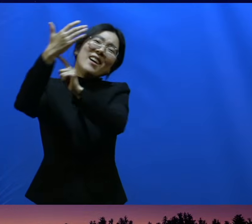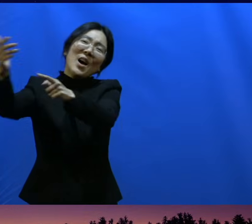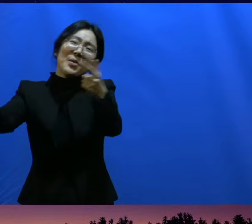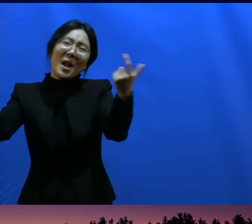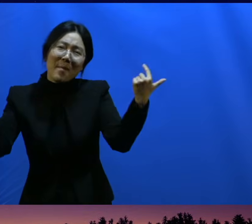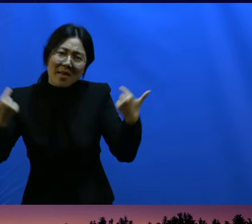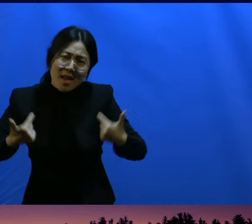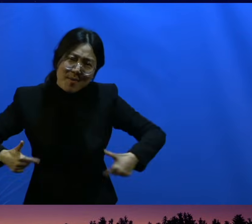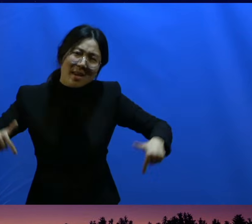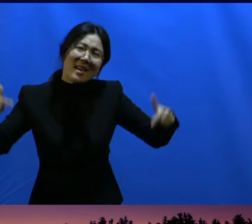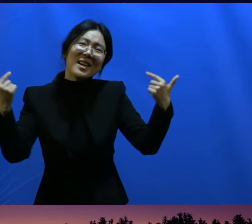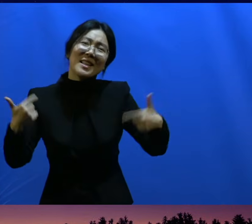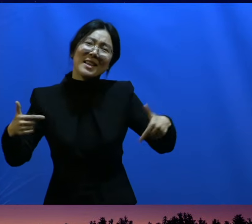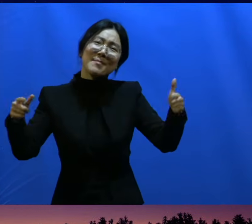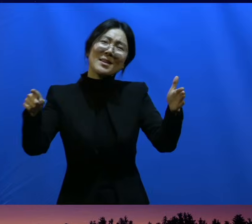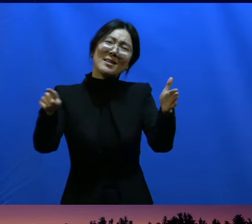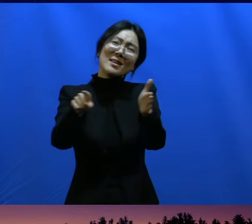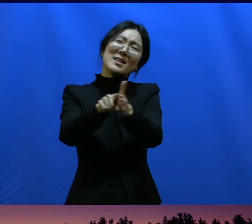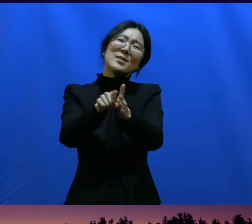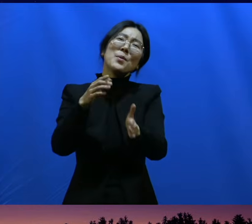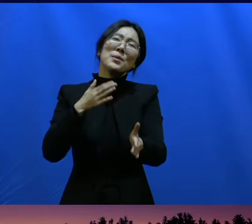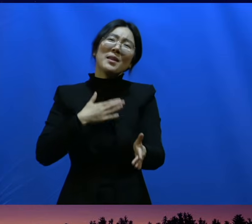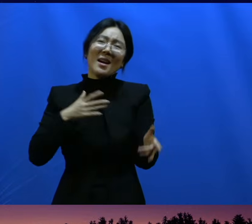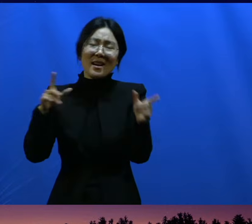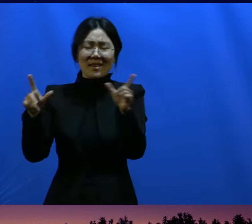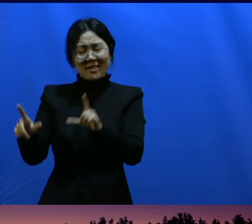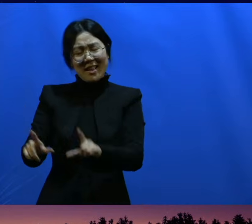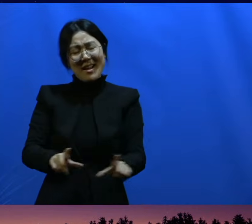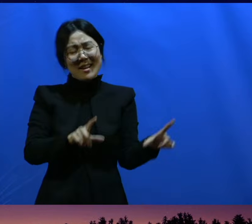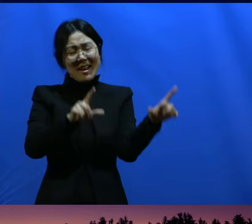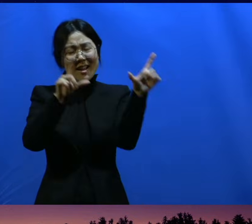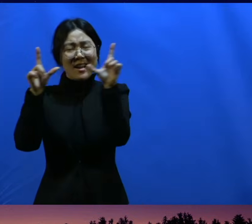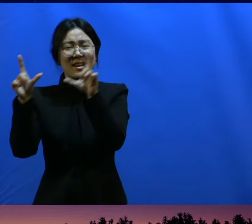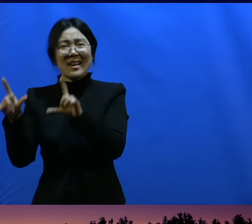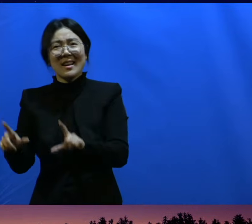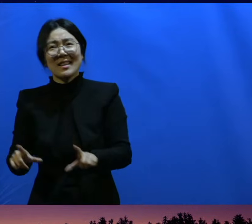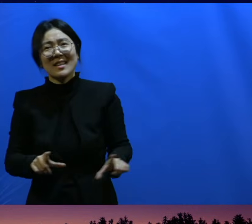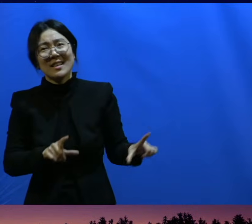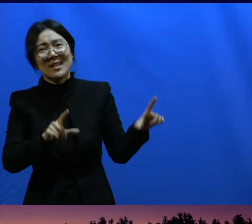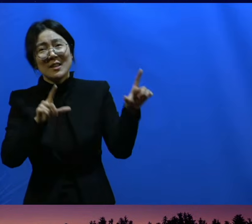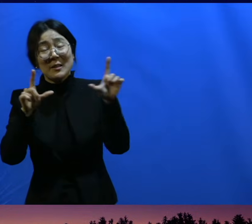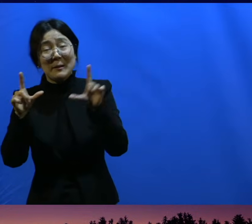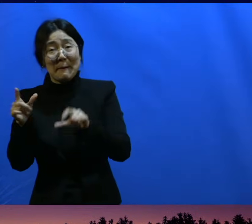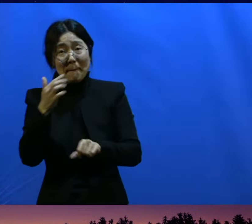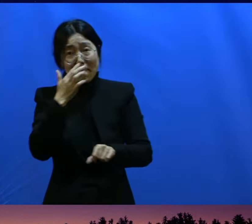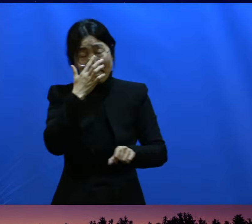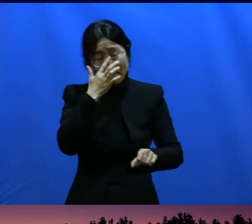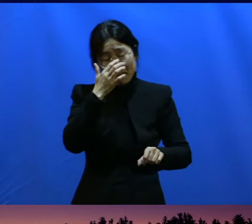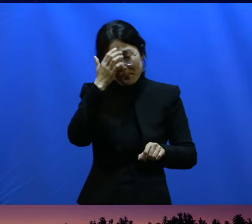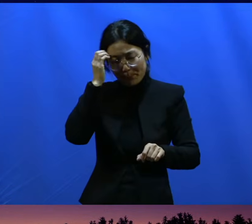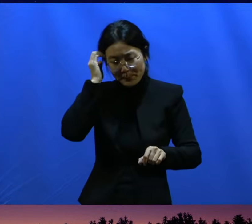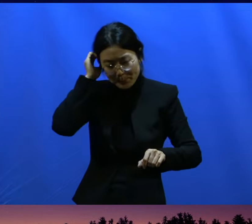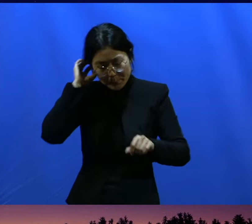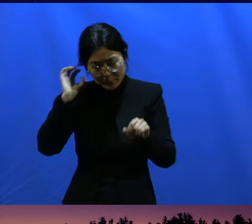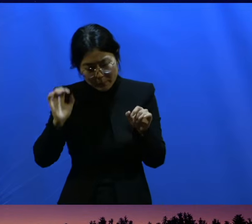승리하리라. 날마다 믿음으로 나 살아가리.